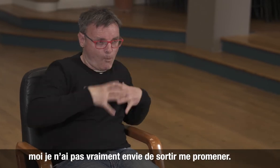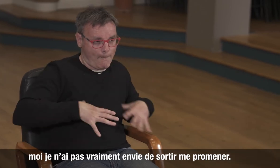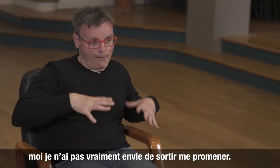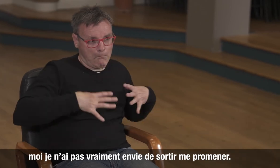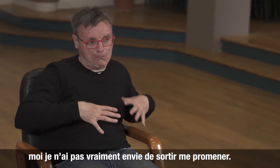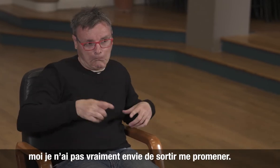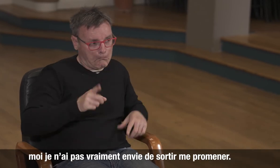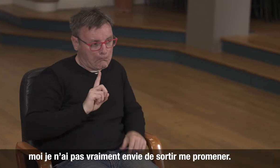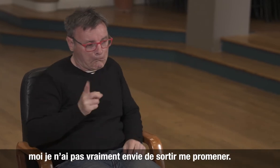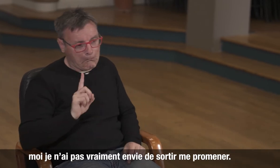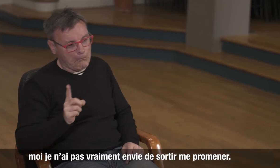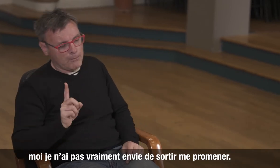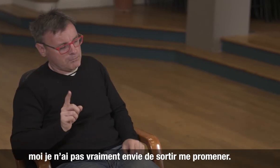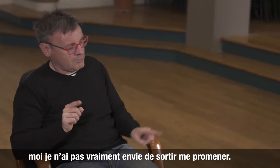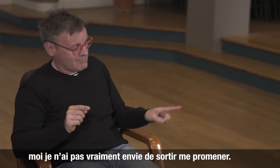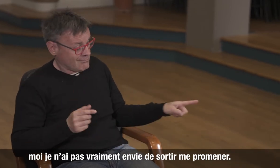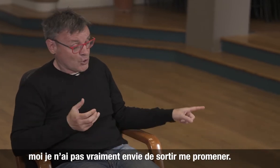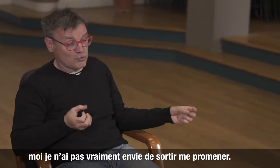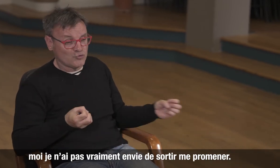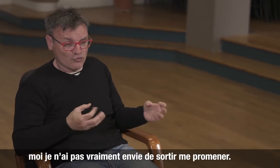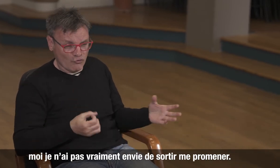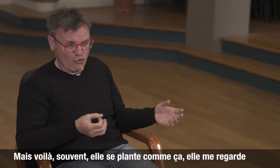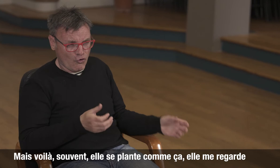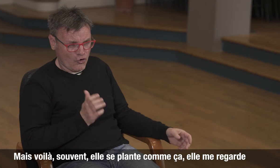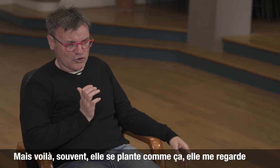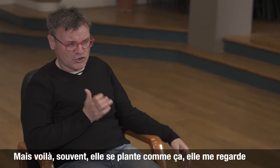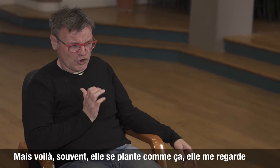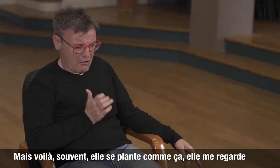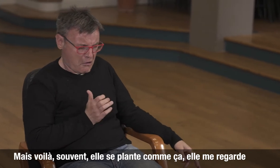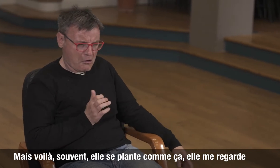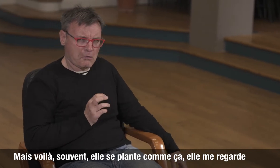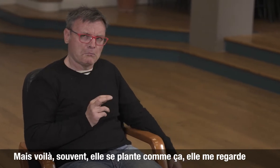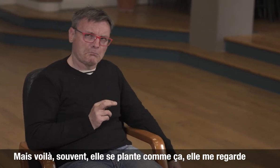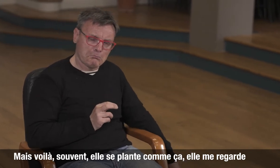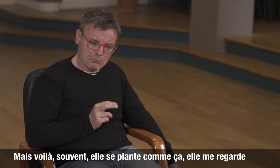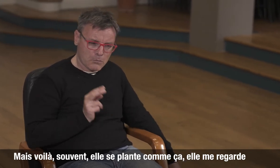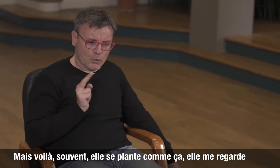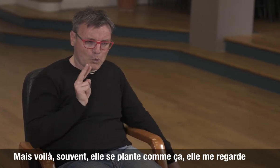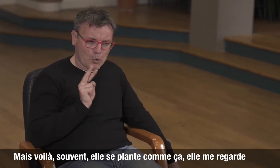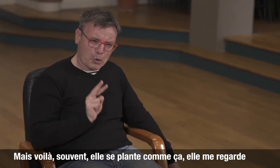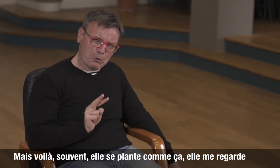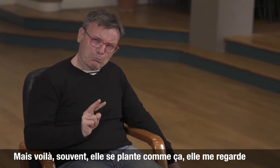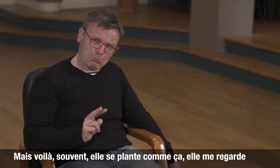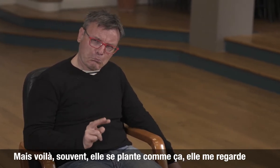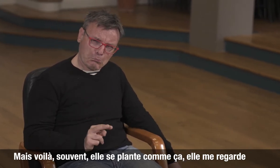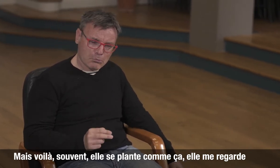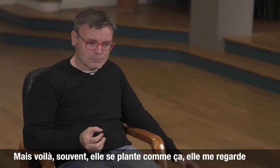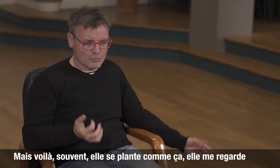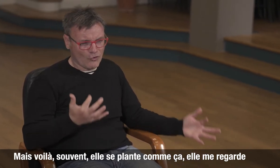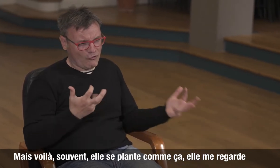Moi, je n pas vraiment envie de sortir me promener. Mais, voilà, souvent, elle se